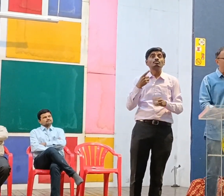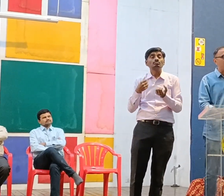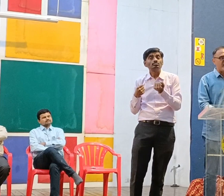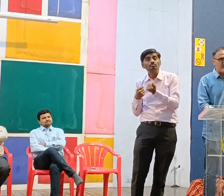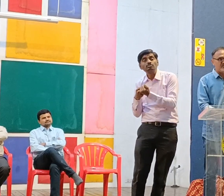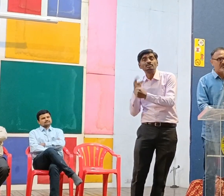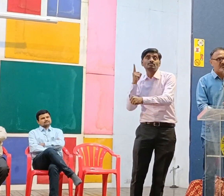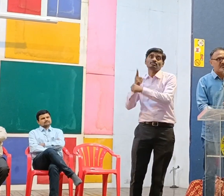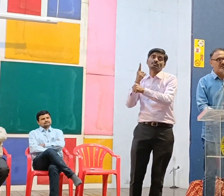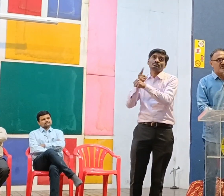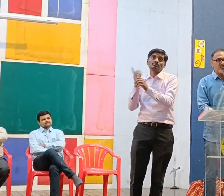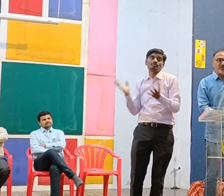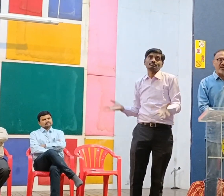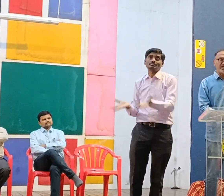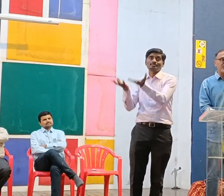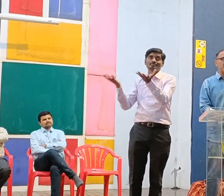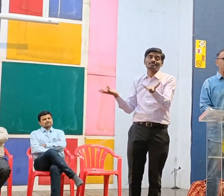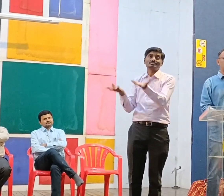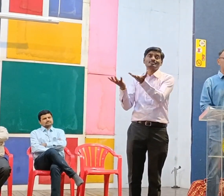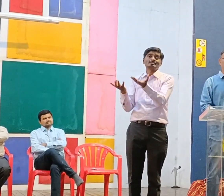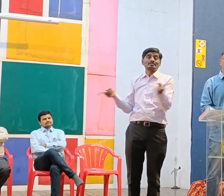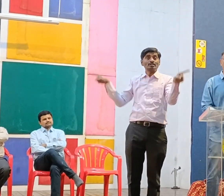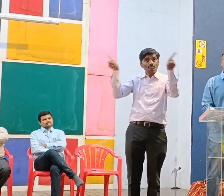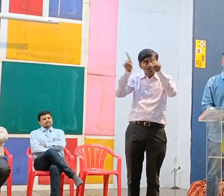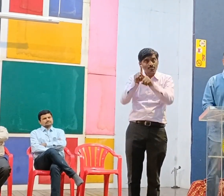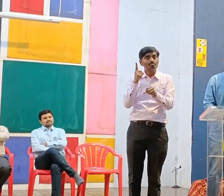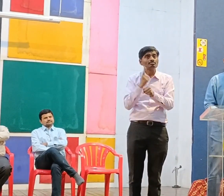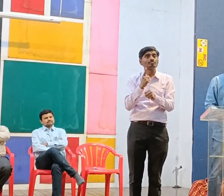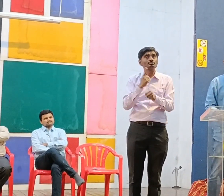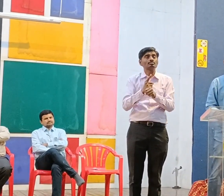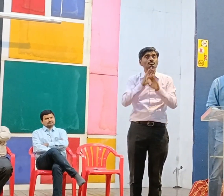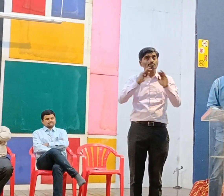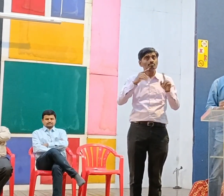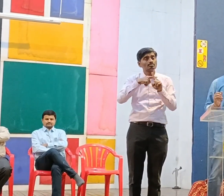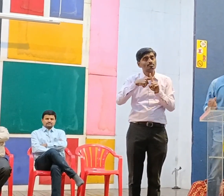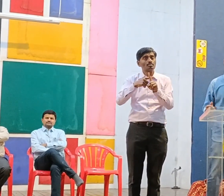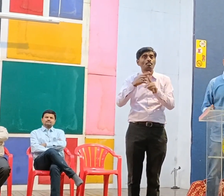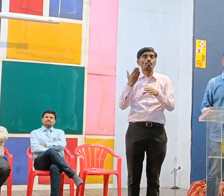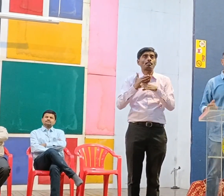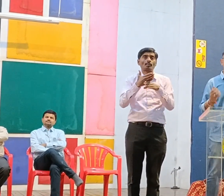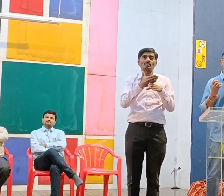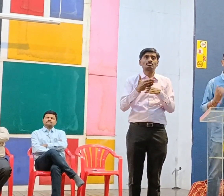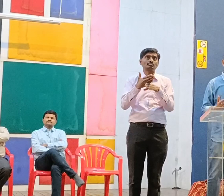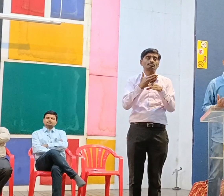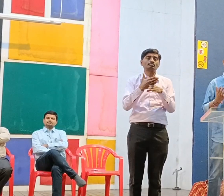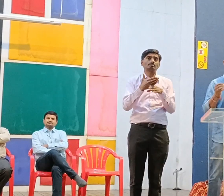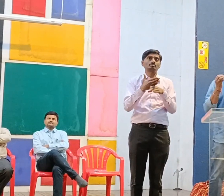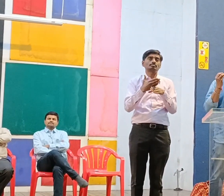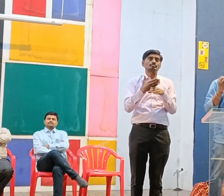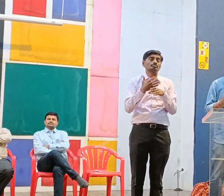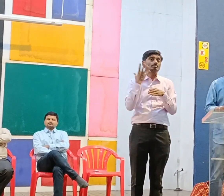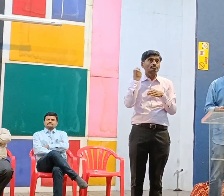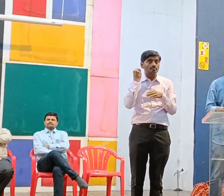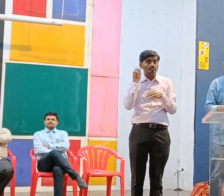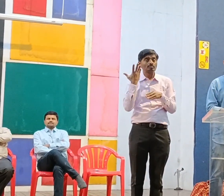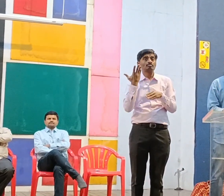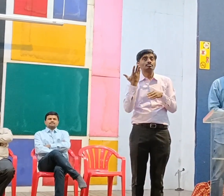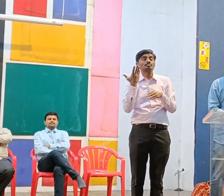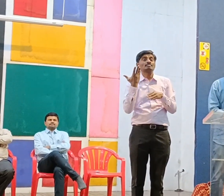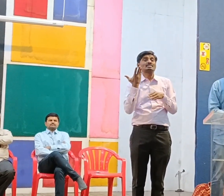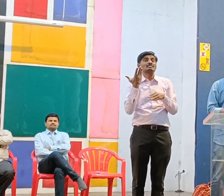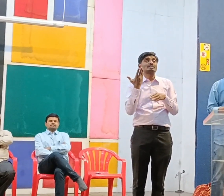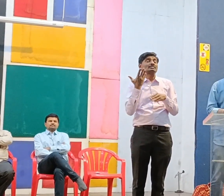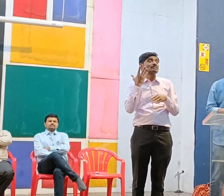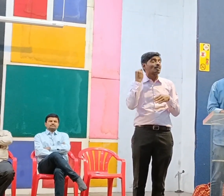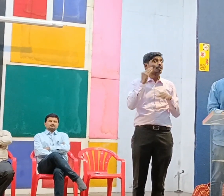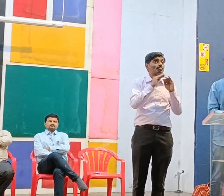એન સુલિવાન. તો આ શિક્ષક અને આ વિદ્યાર્થીઓ નોર્મલ ટીચર્સ કે નોર્મલ વિદ્યાર્થીઓ માટે ઉદાહરણ રહ્યું